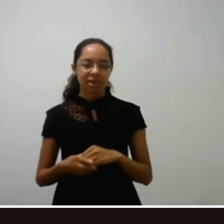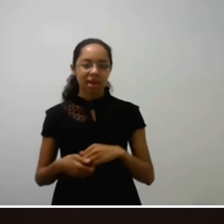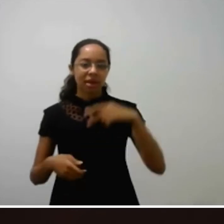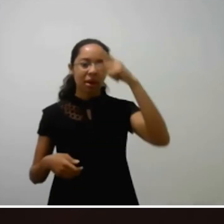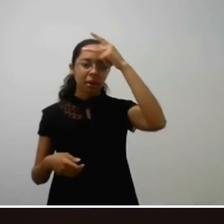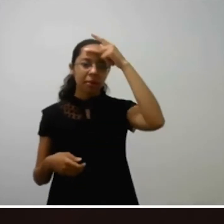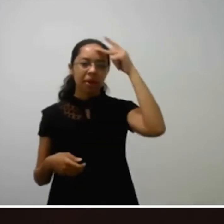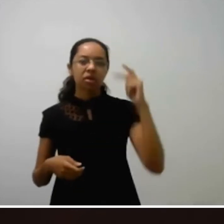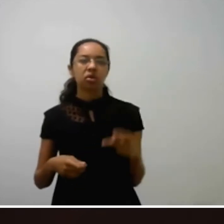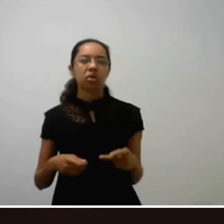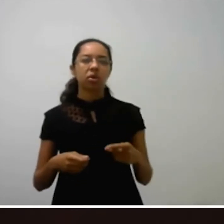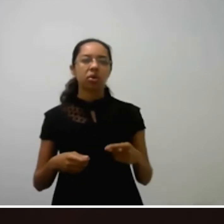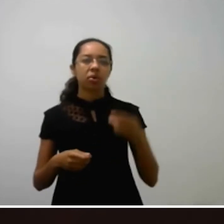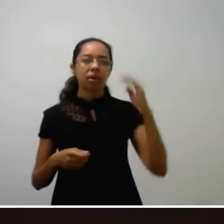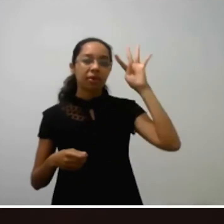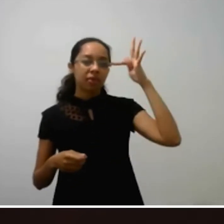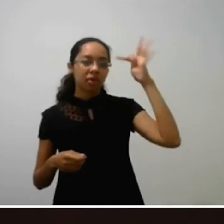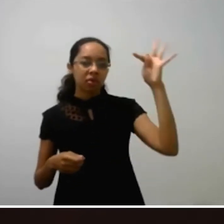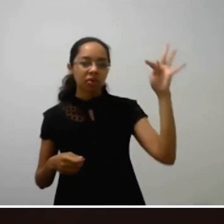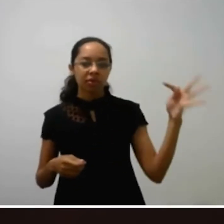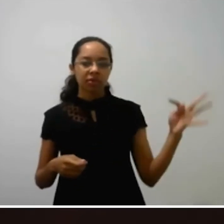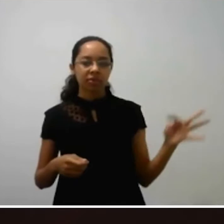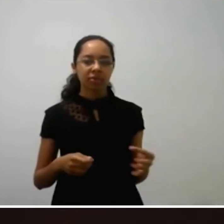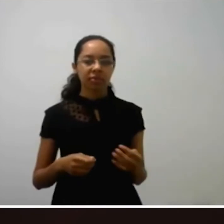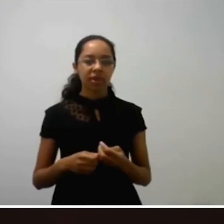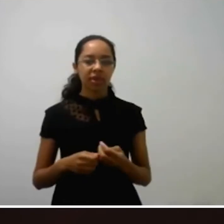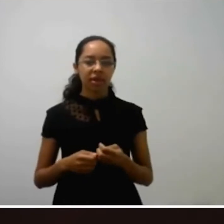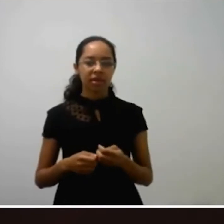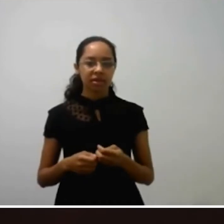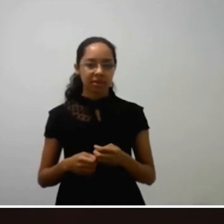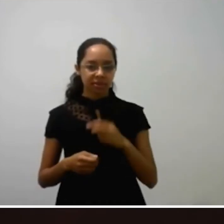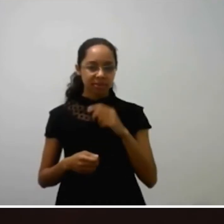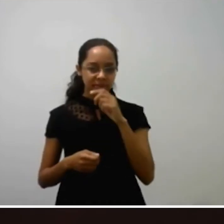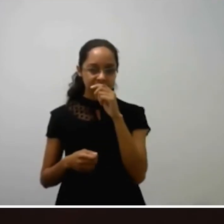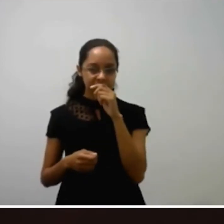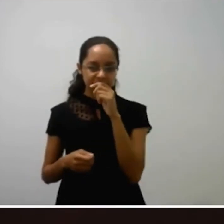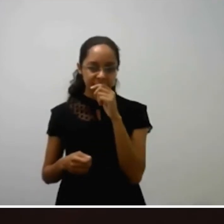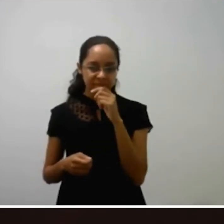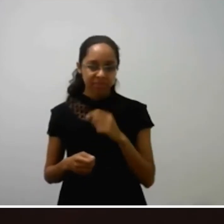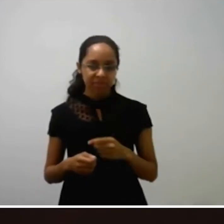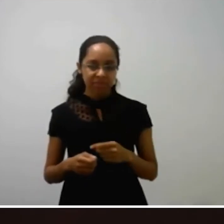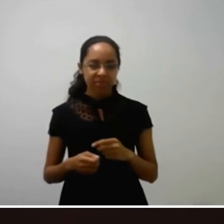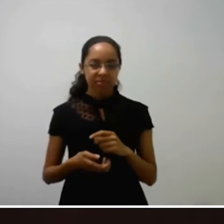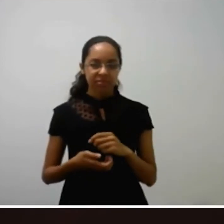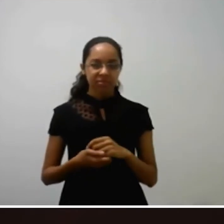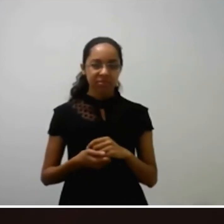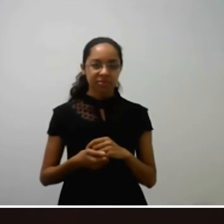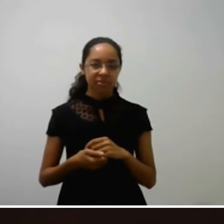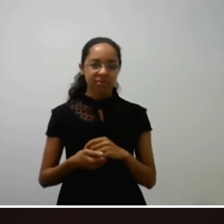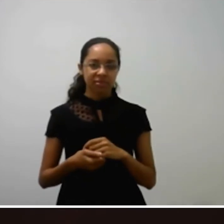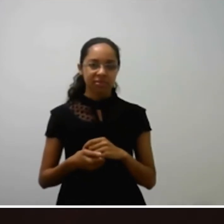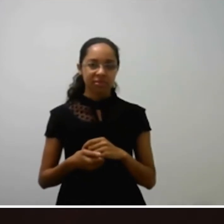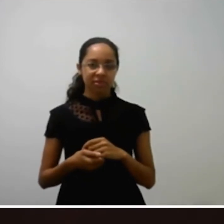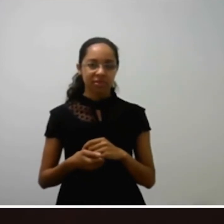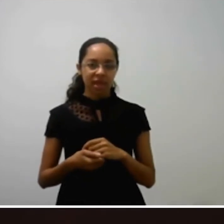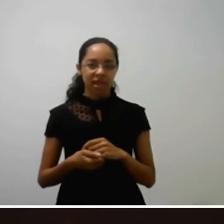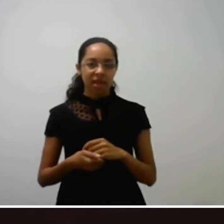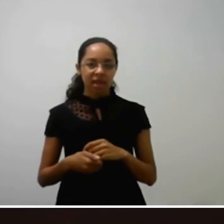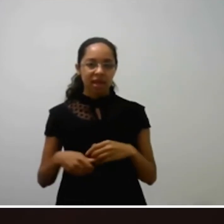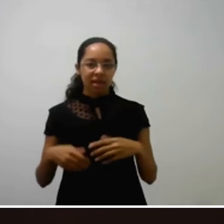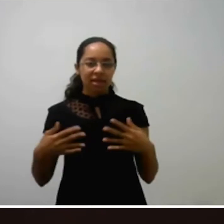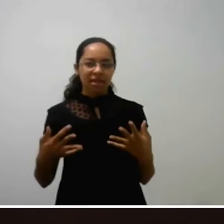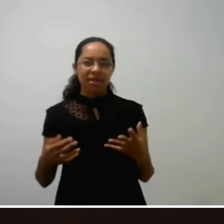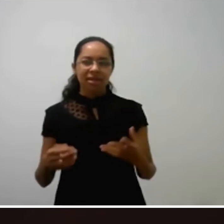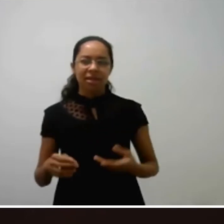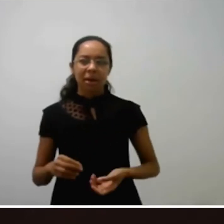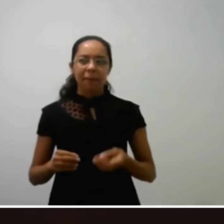reformador inglês, precursor das reformas, né, da igreja em Sardes, tá? Precursor das